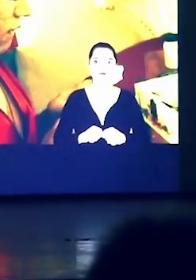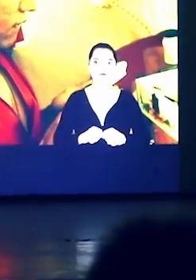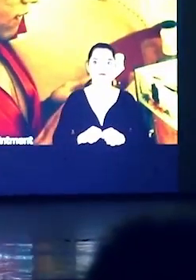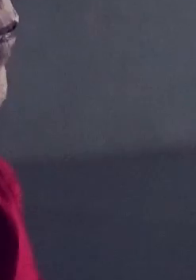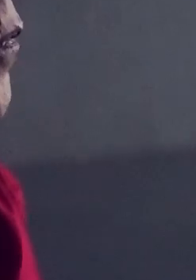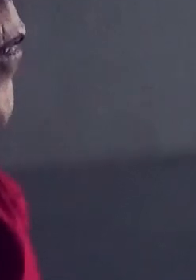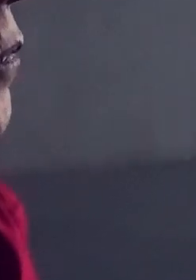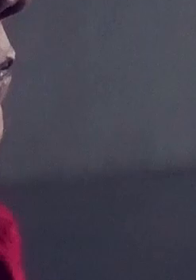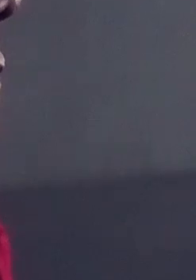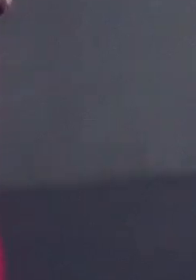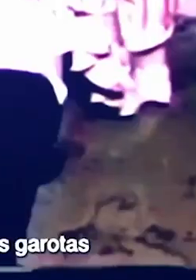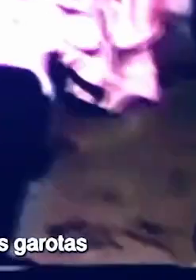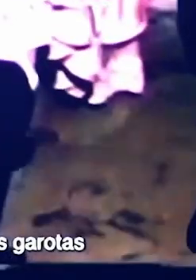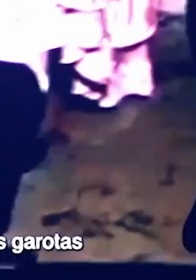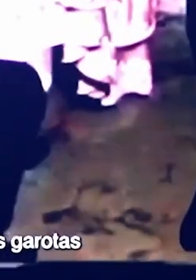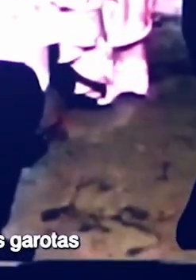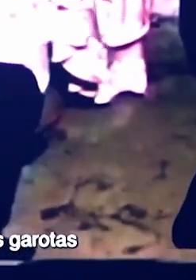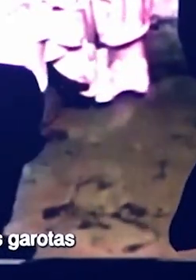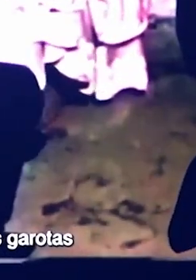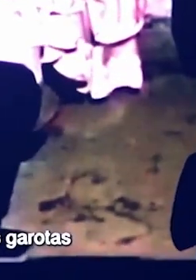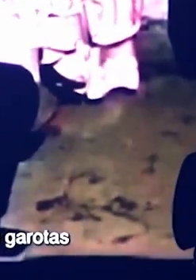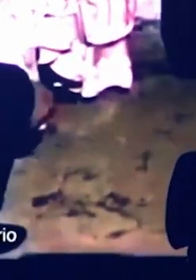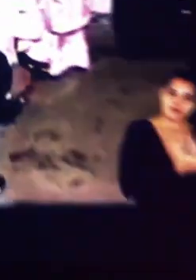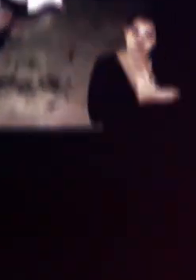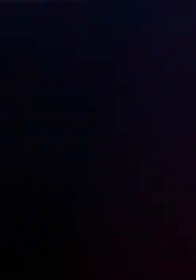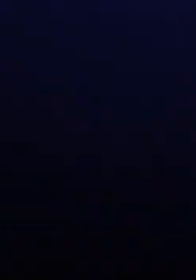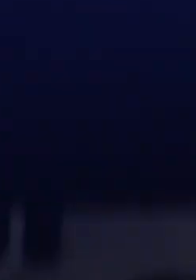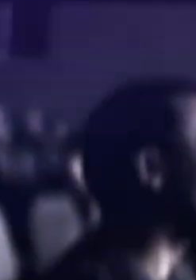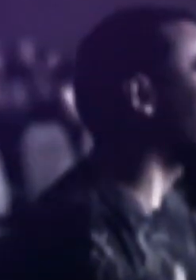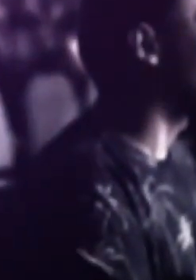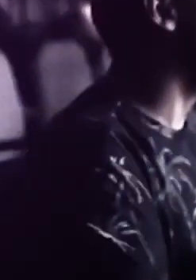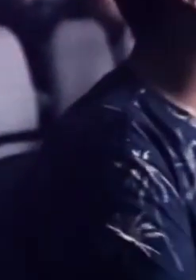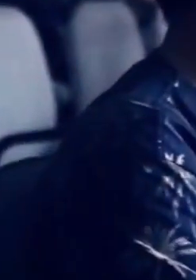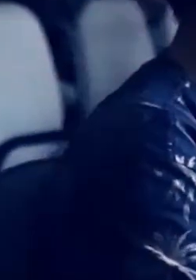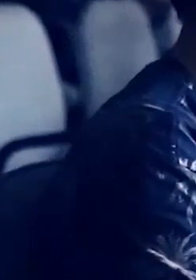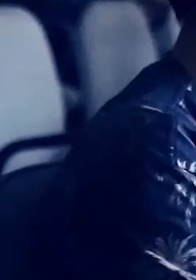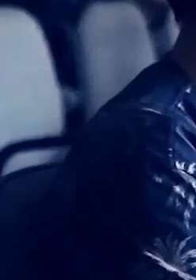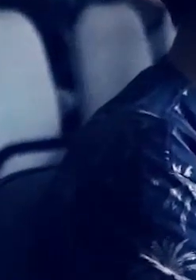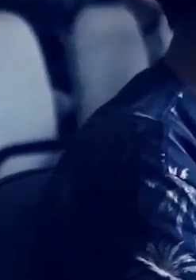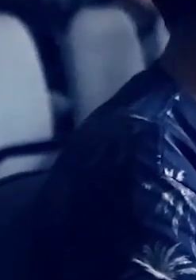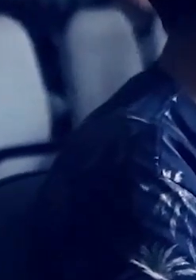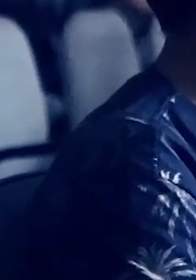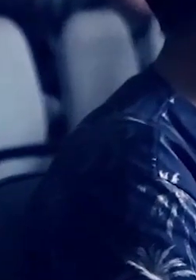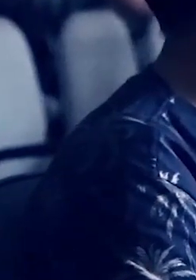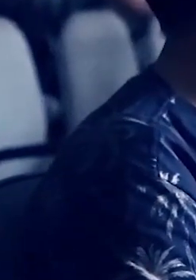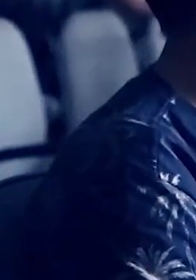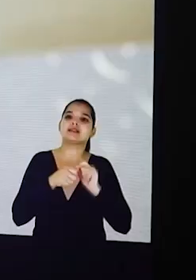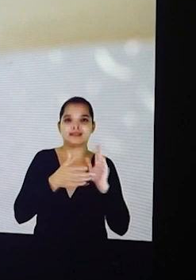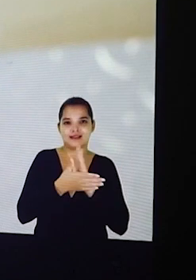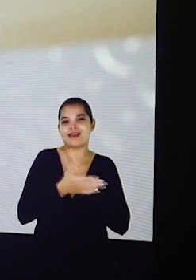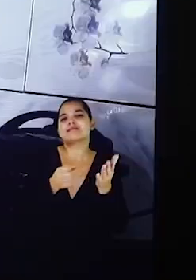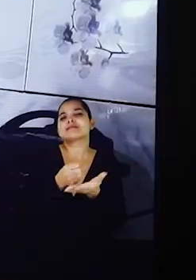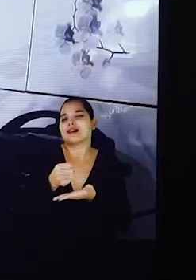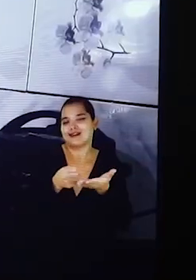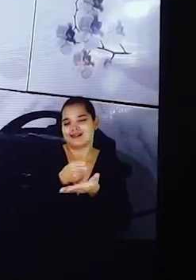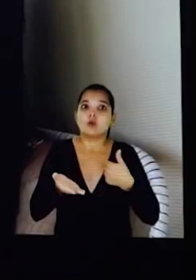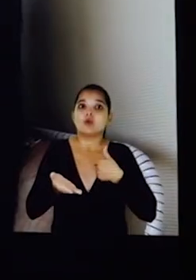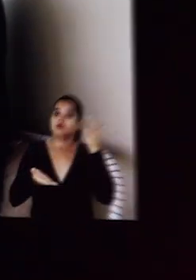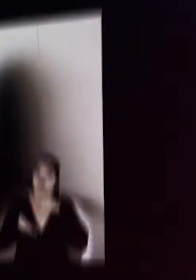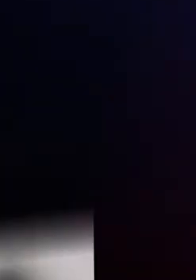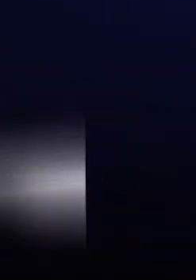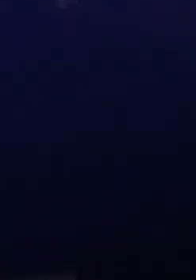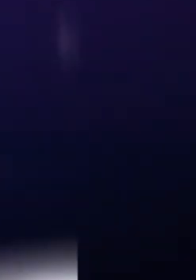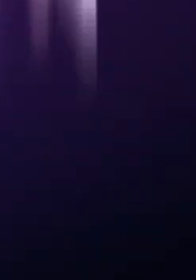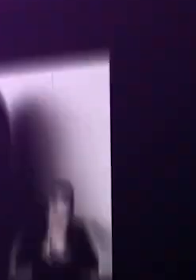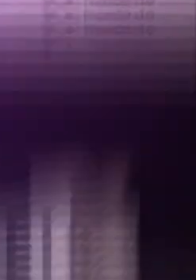tempo passar olhando para aquelas obras de arte. E sempre tive esse olhar, não só para a arte, mas também